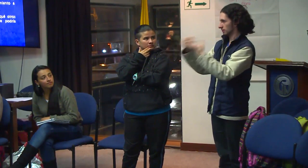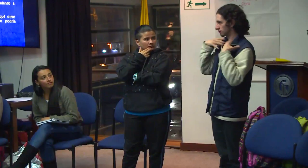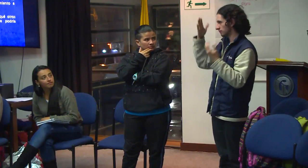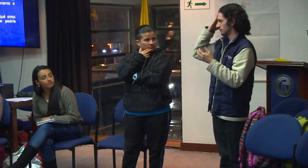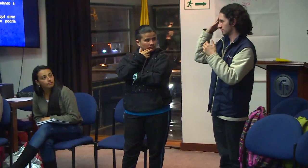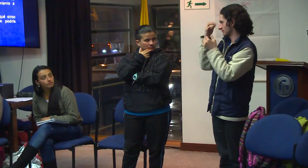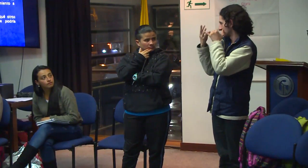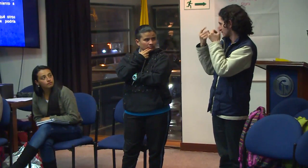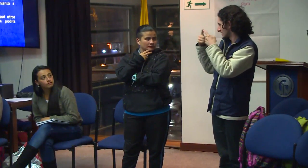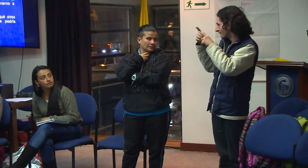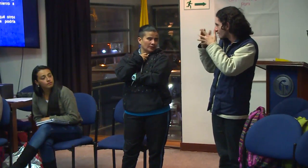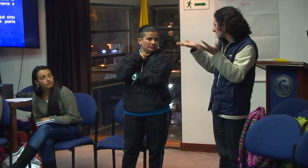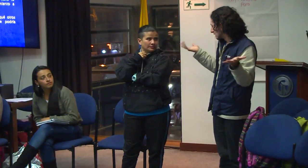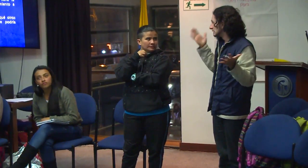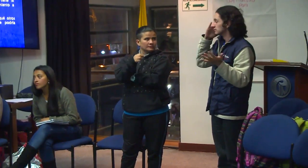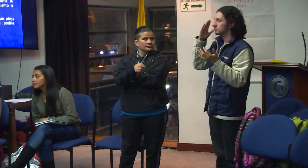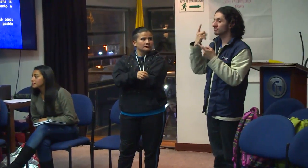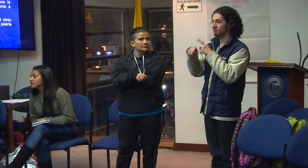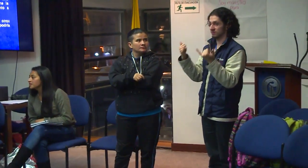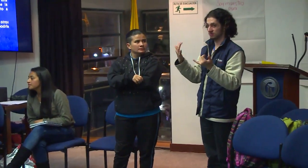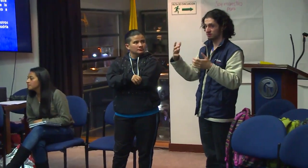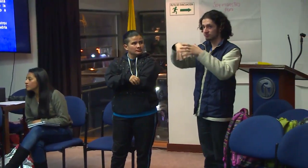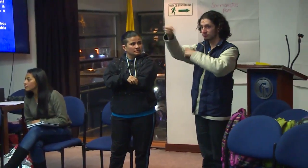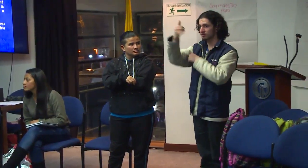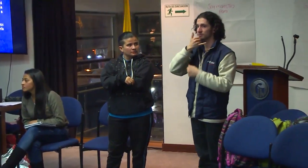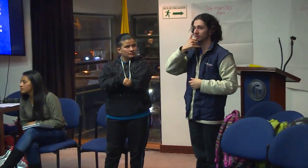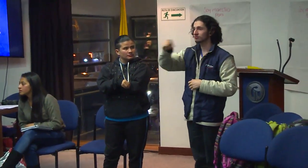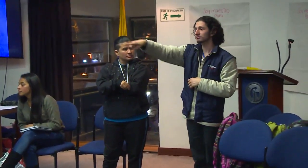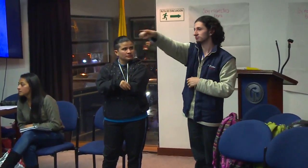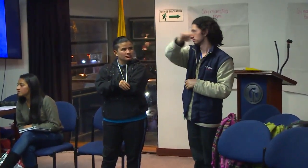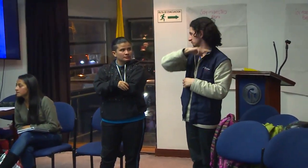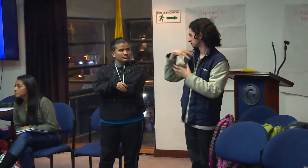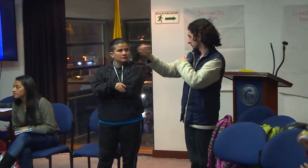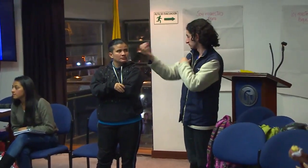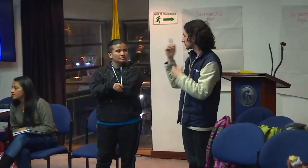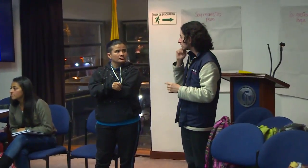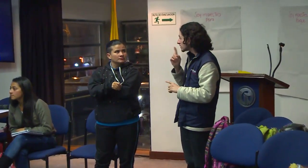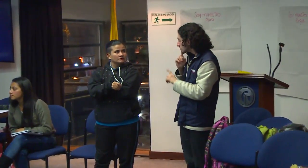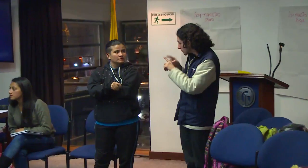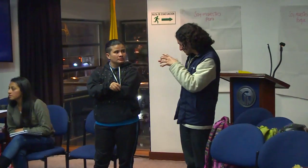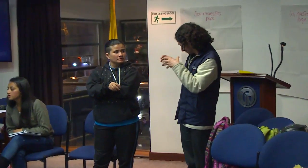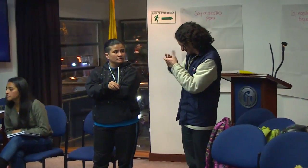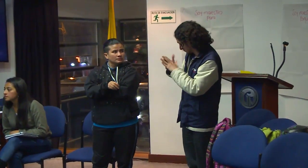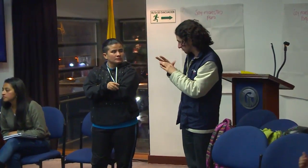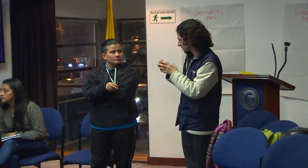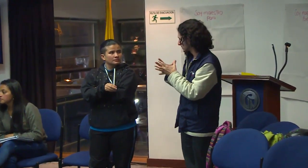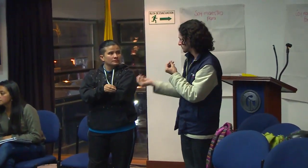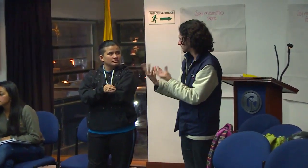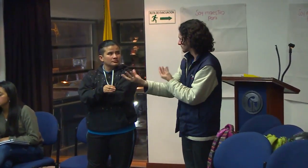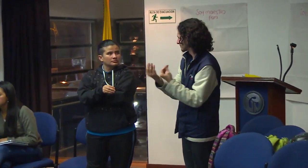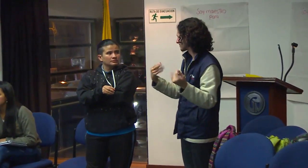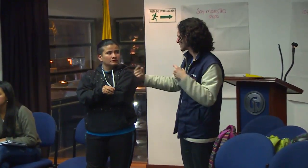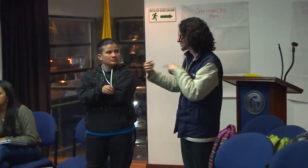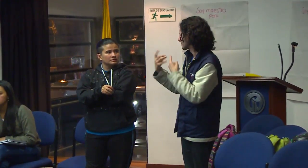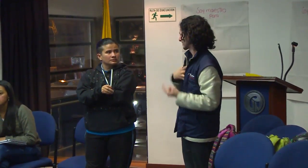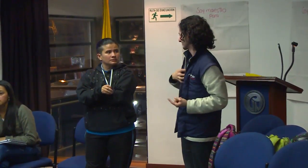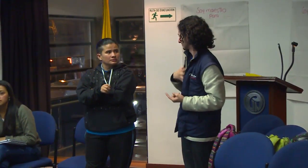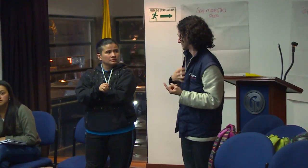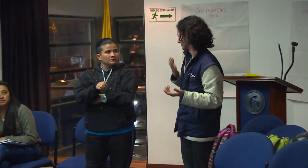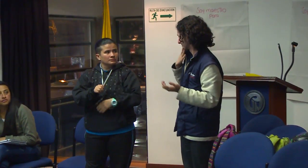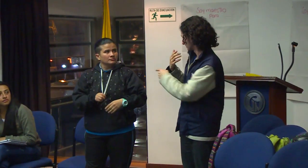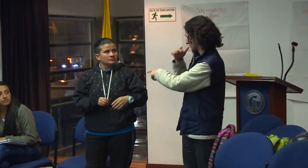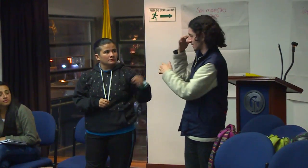Debemos aprovechar este café en letras. Vamos a aprovechar este café, enseñas y la actividad, digamos que para repensarnos la realidad de las transformaciones. Sin